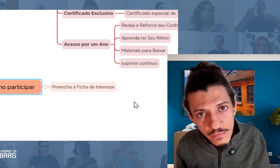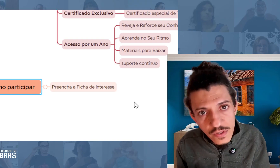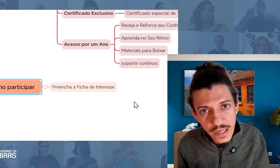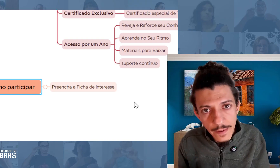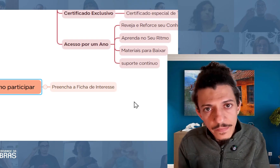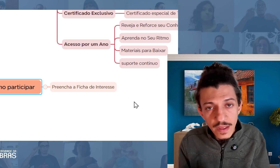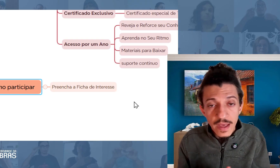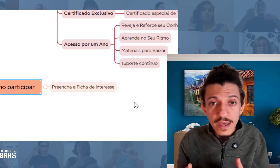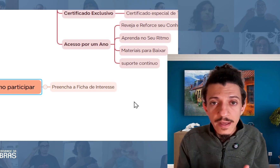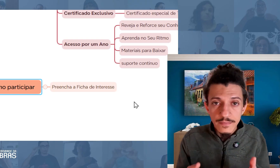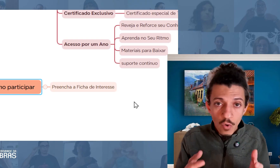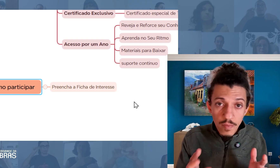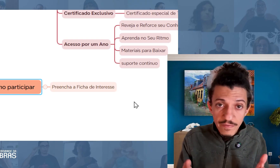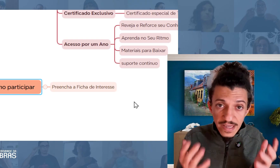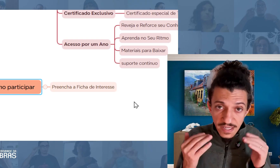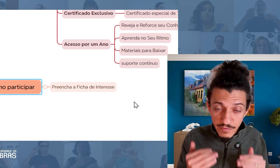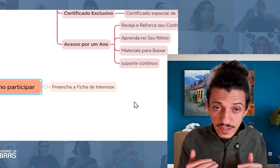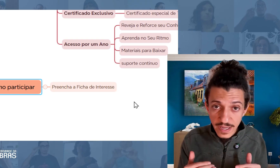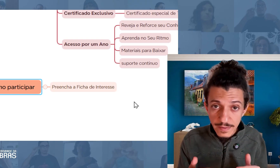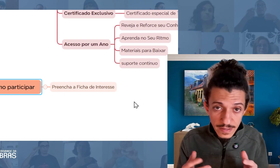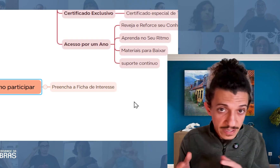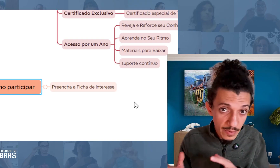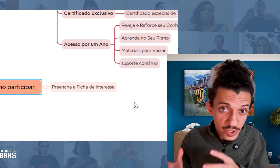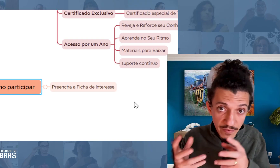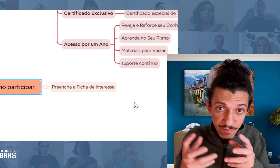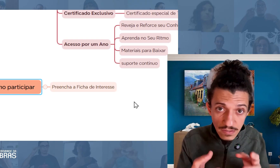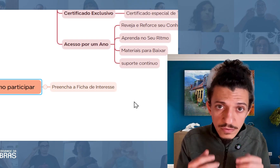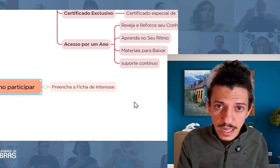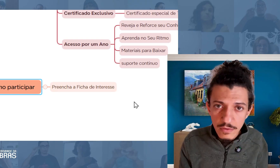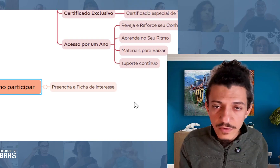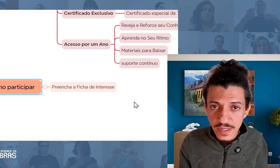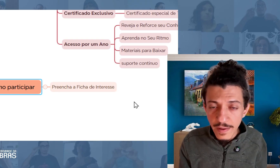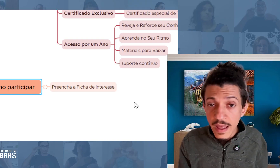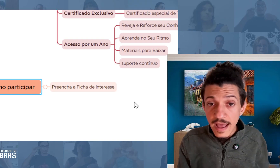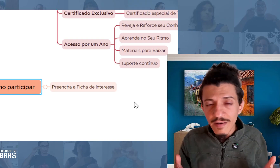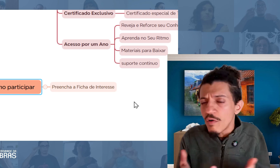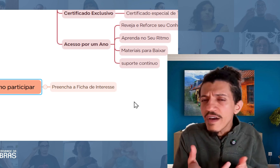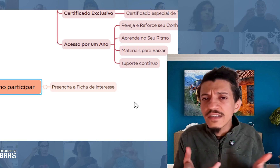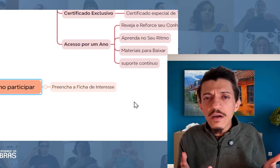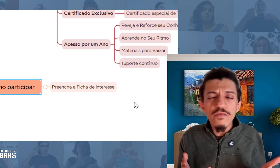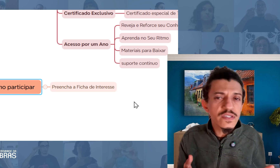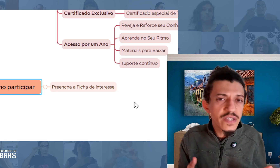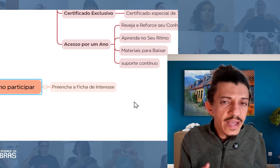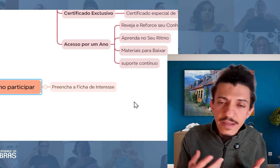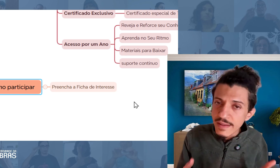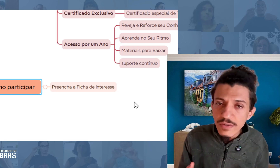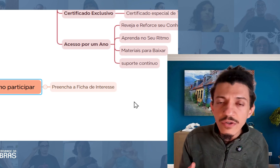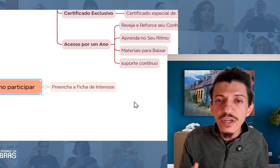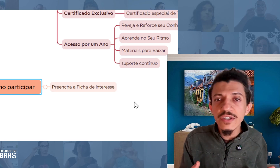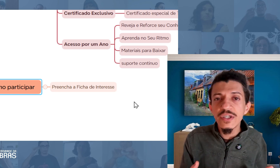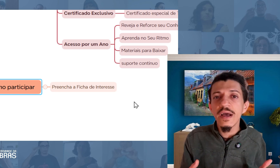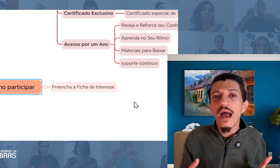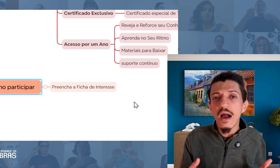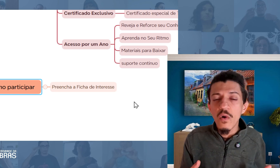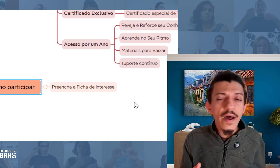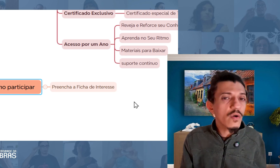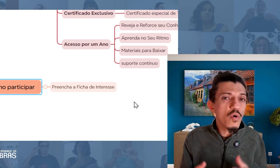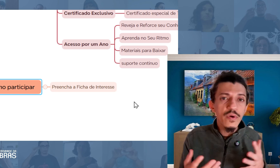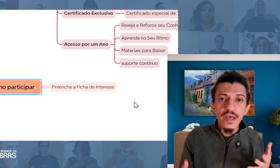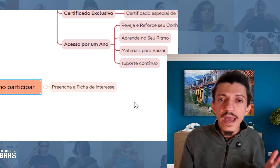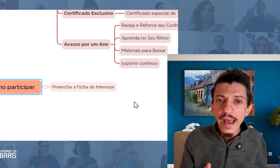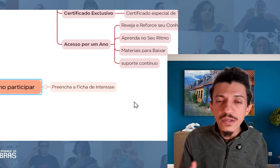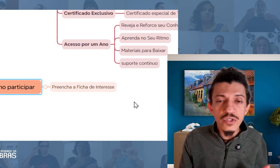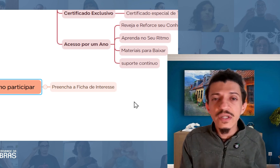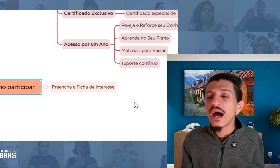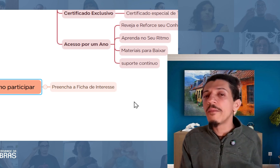contato com você e uma vez que meu time faça contato com você, ele vai conversar com você, entender o seu dia a dia, agora como